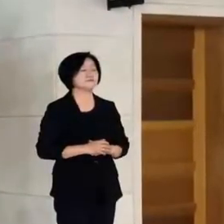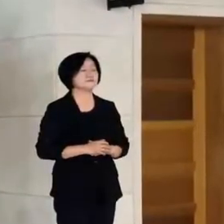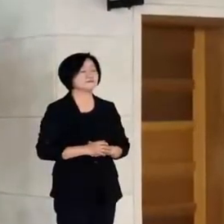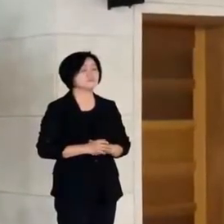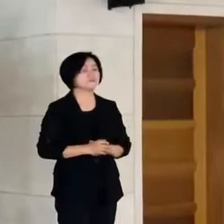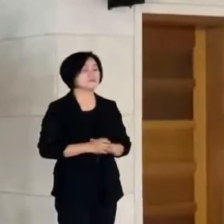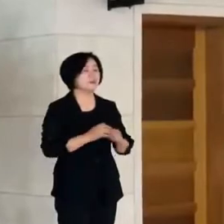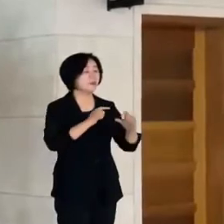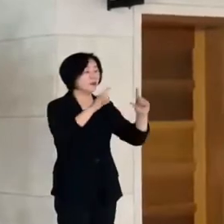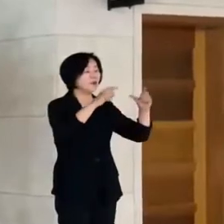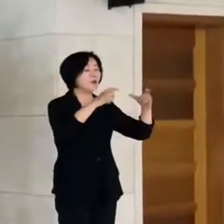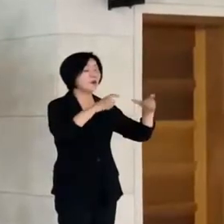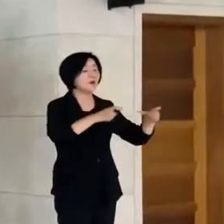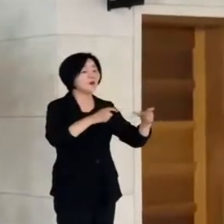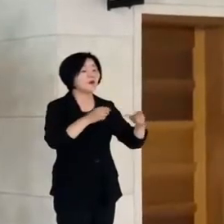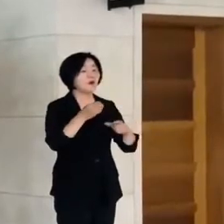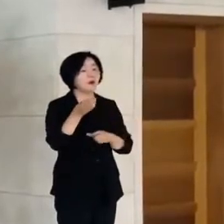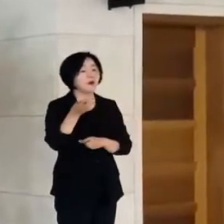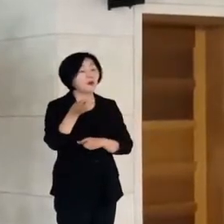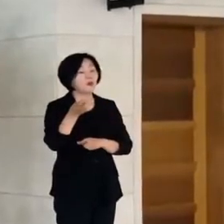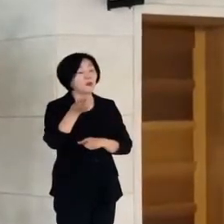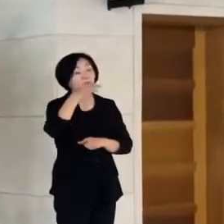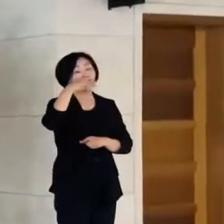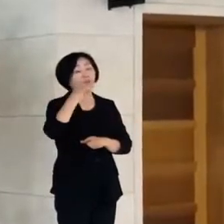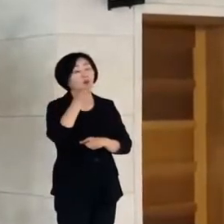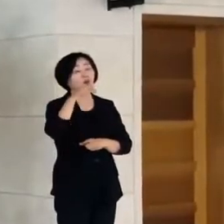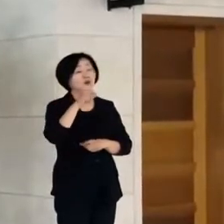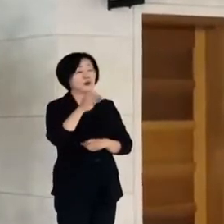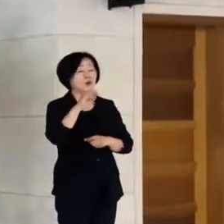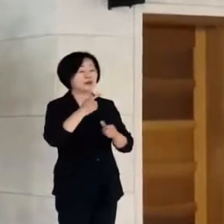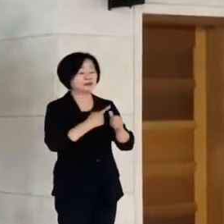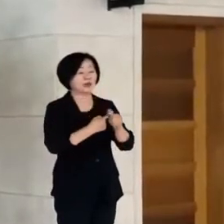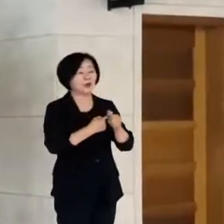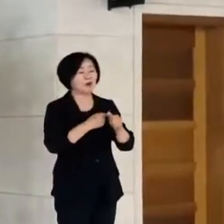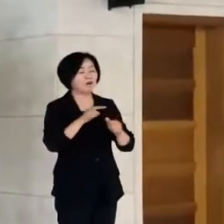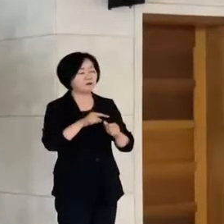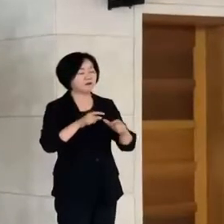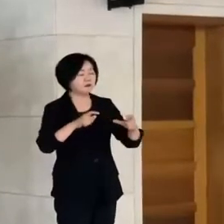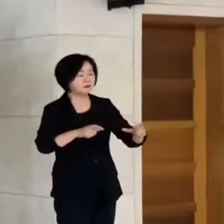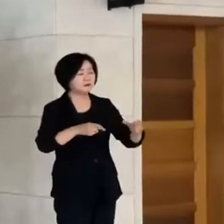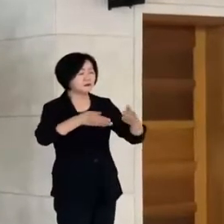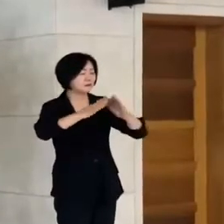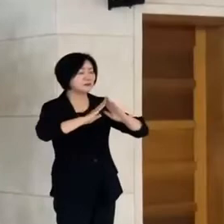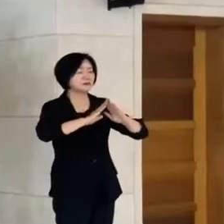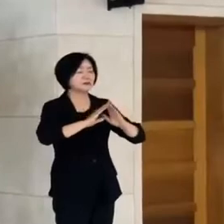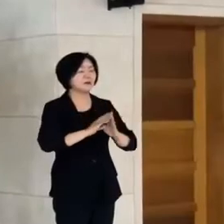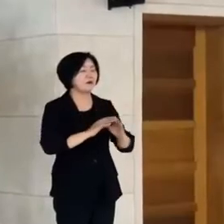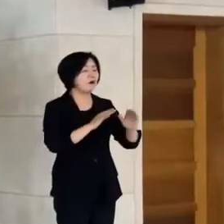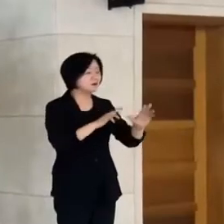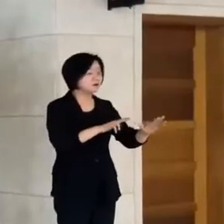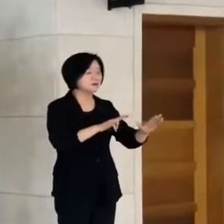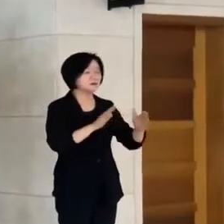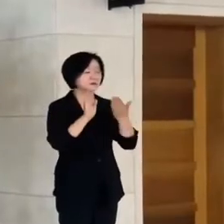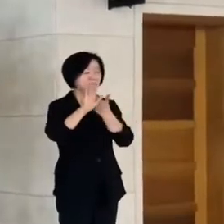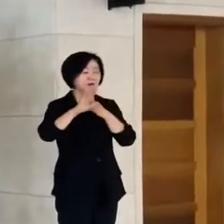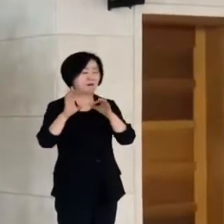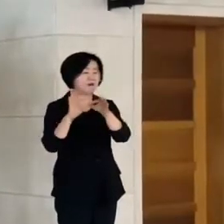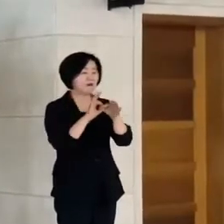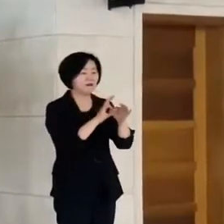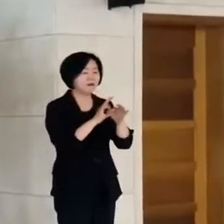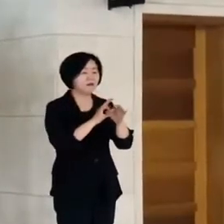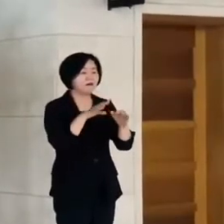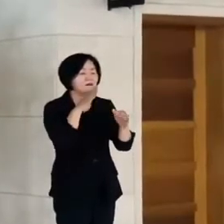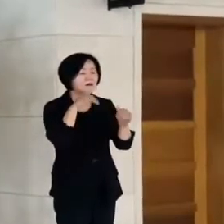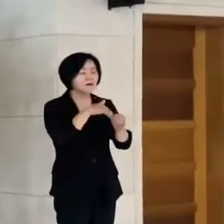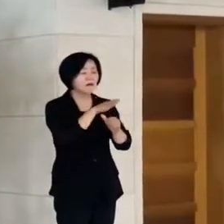또한 동북권의 토종자원 크러스터 조성을 통해 현 세대와 미래 세대를 잇는